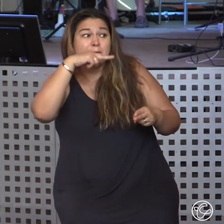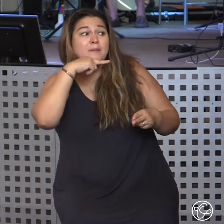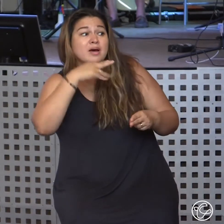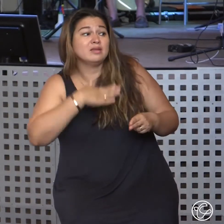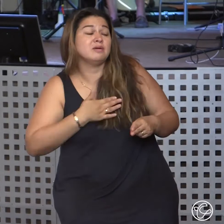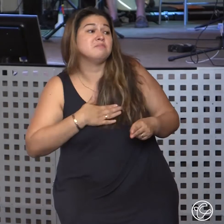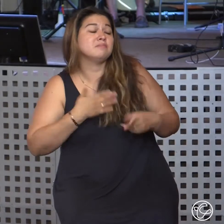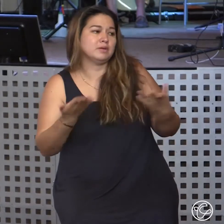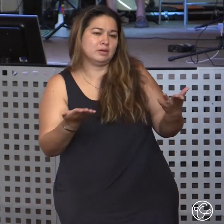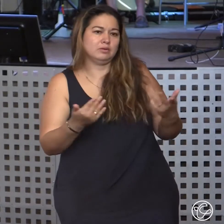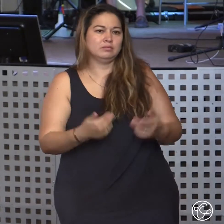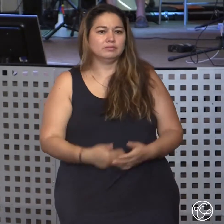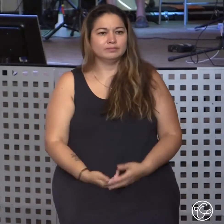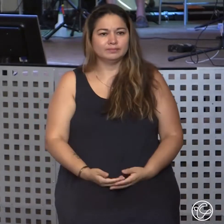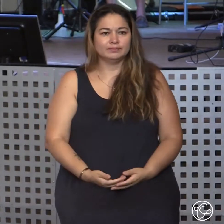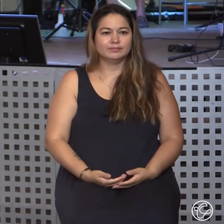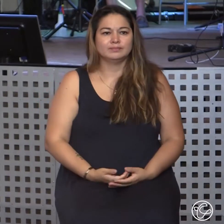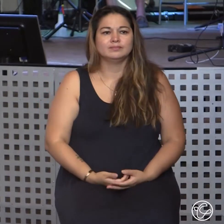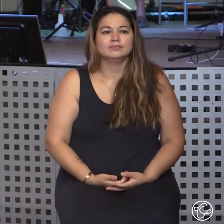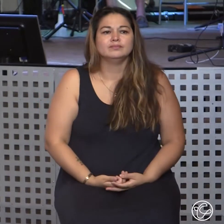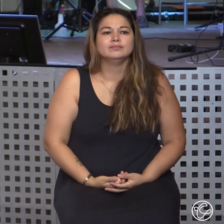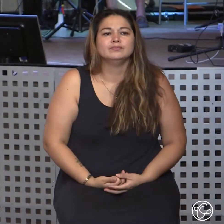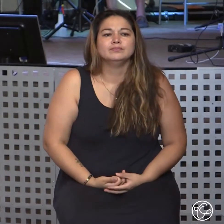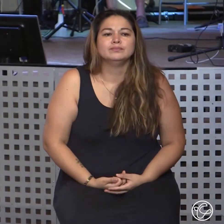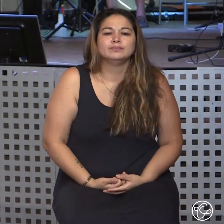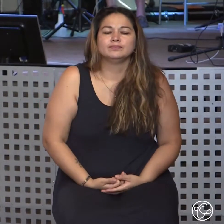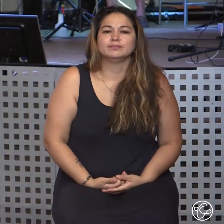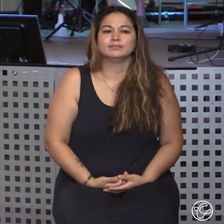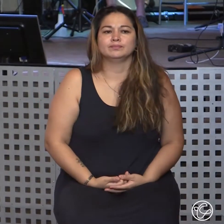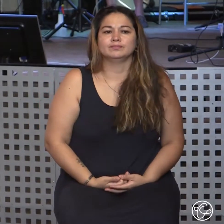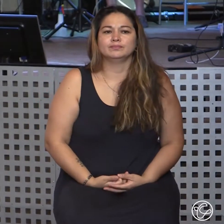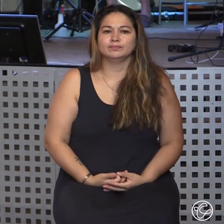Nos está dando la clave de qué hace Él.